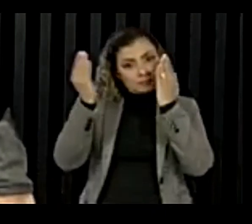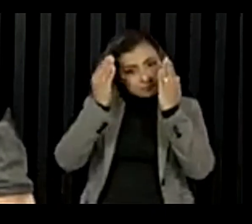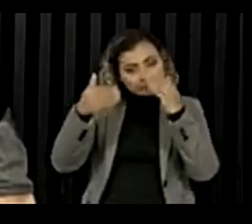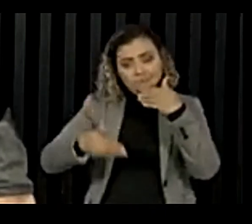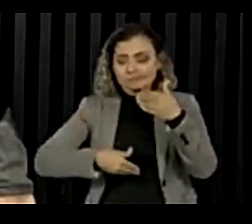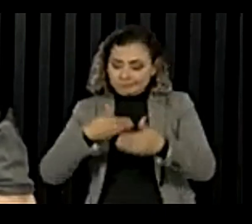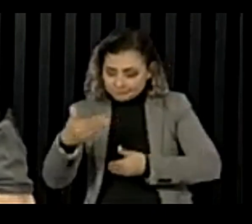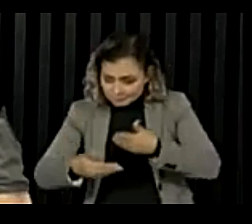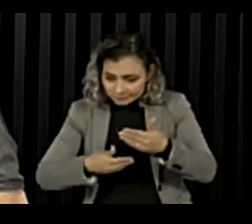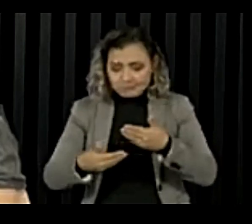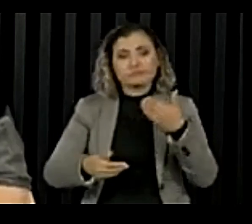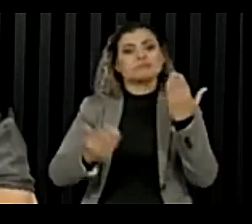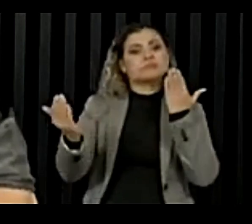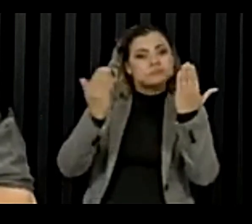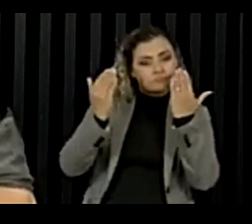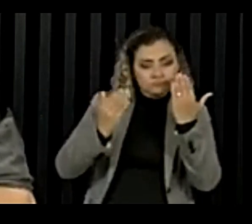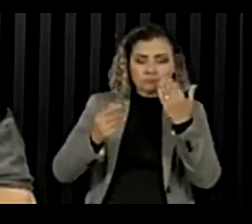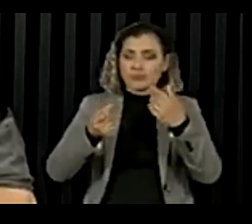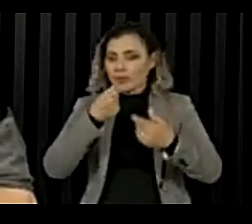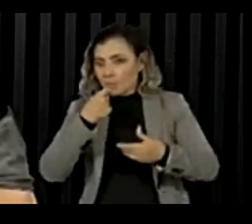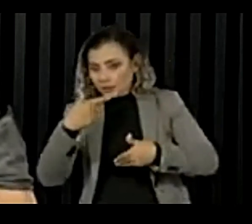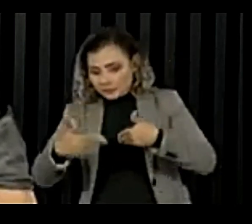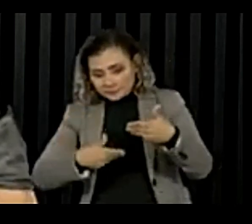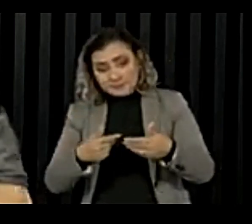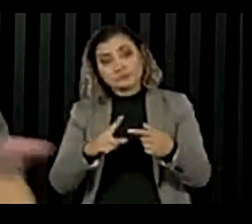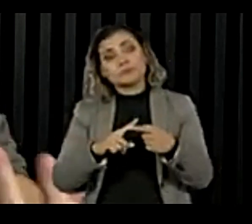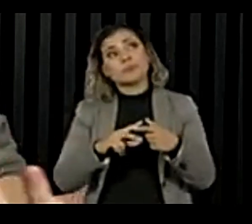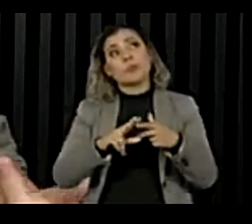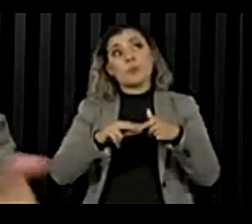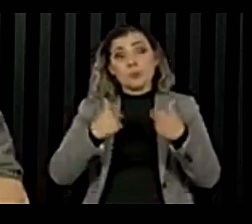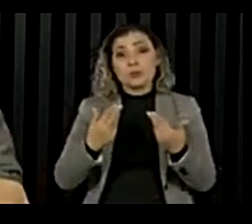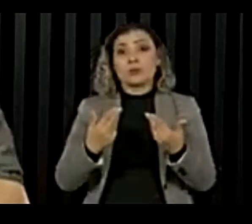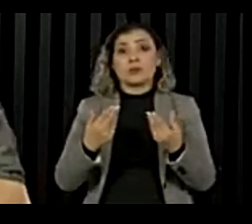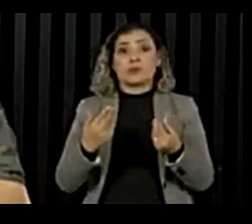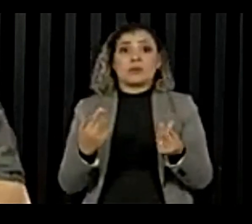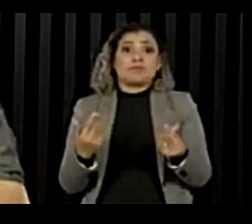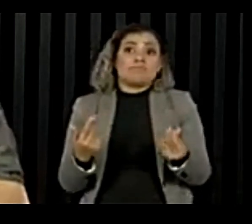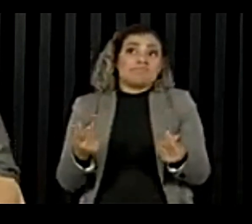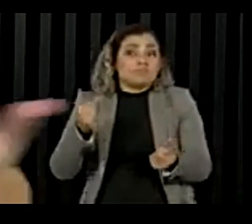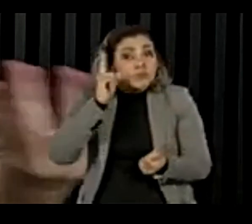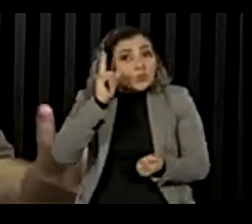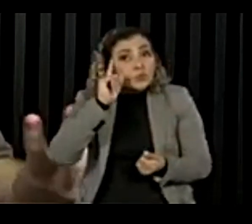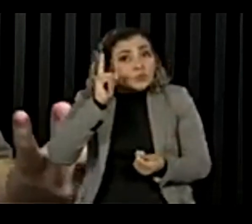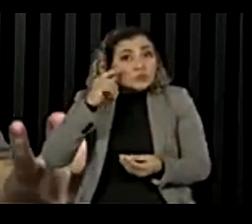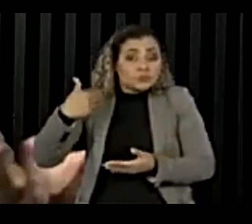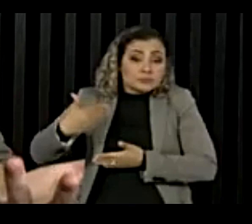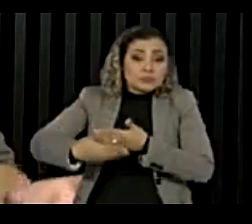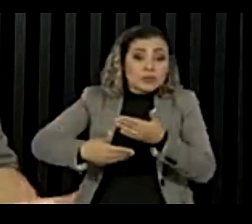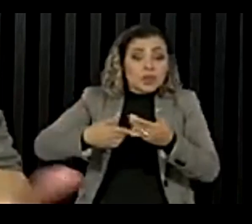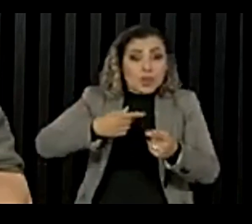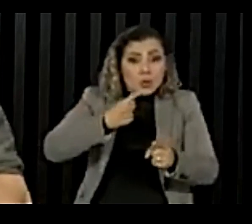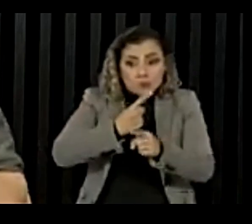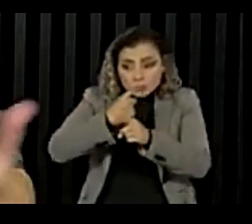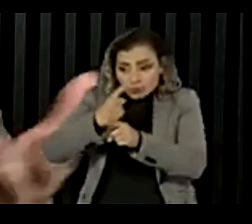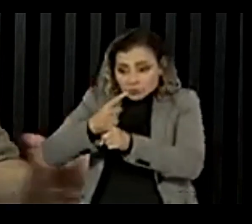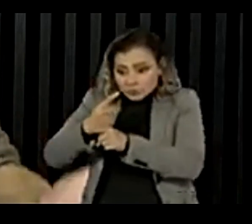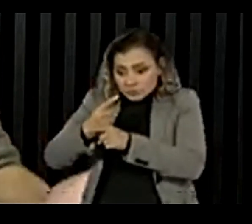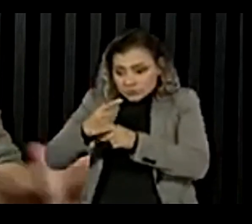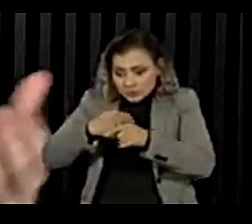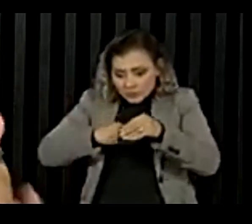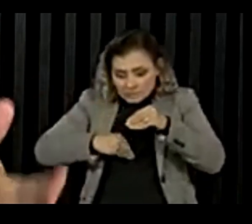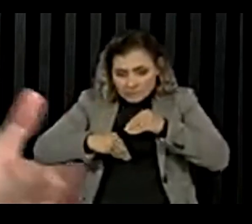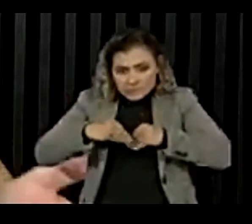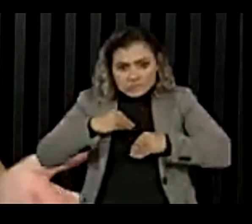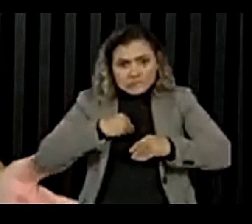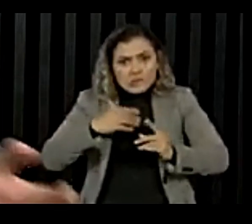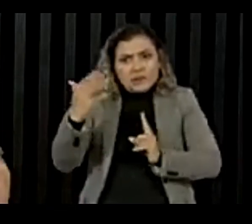constante. E foi justamente por me tornar uma pessoa que lida com isso no meu dia a dia que eu descobri como essa doença